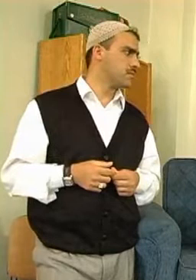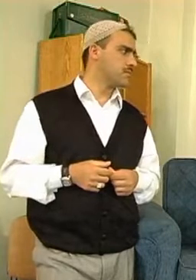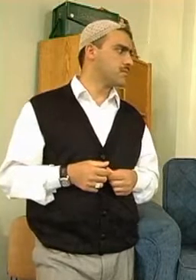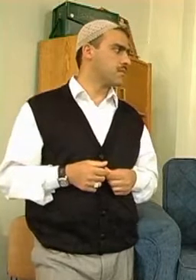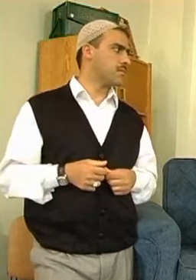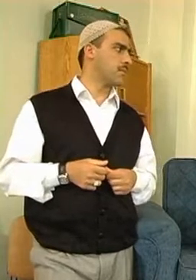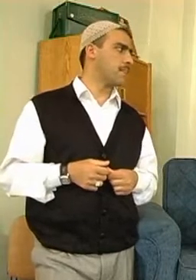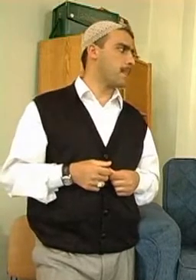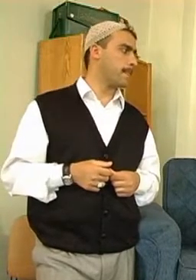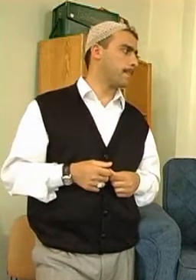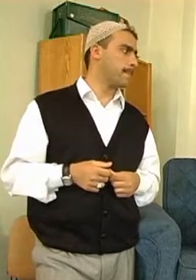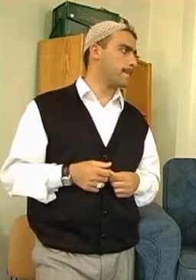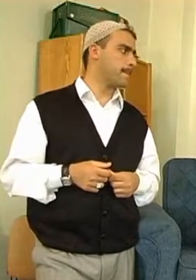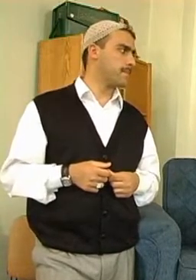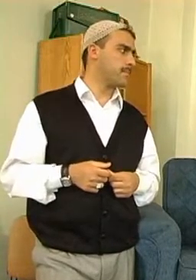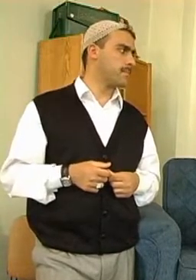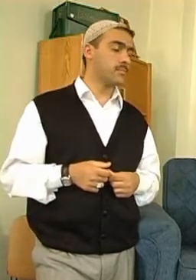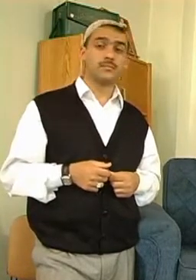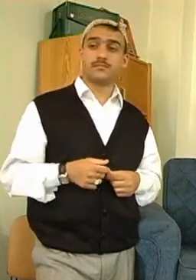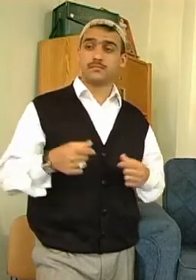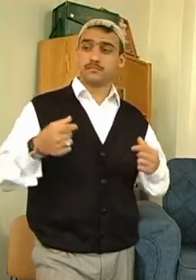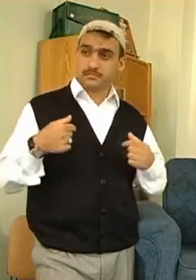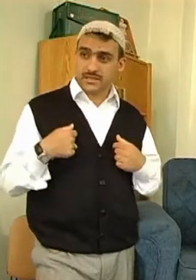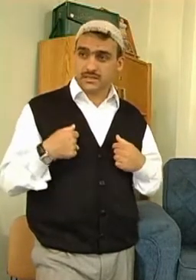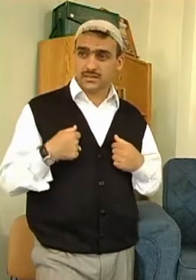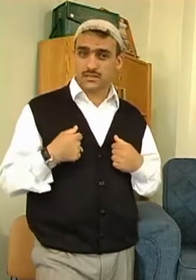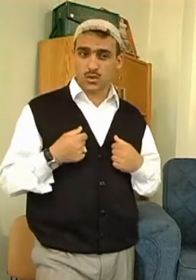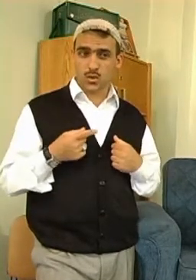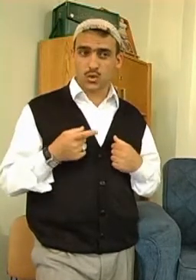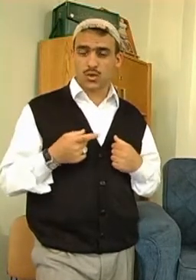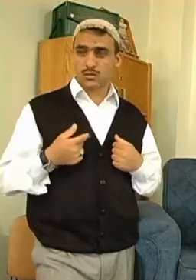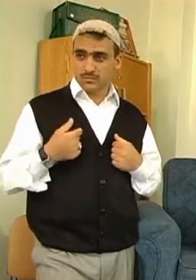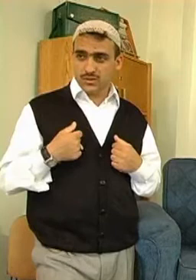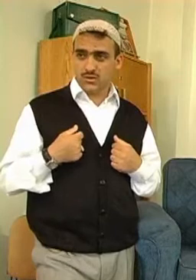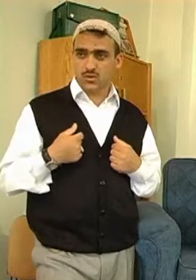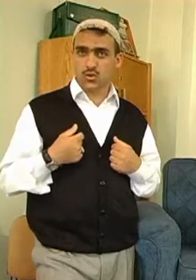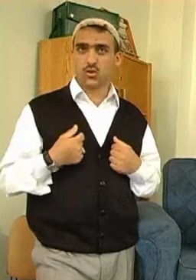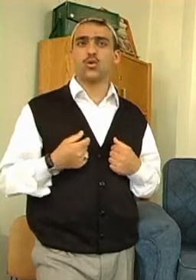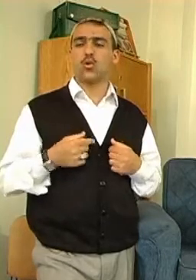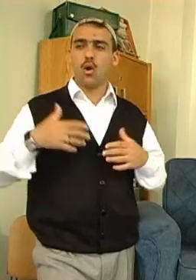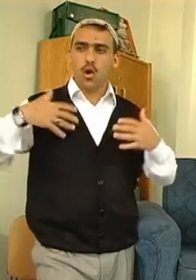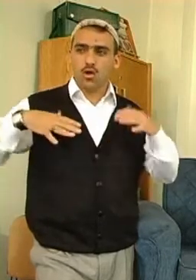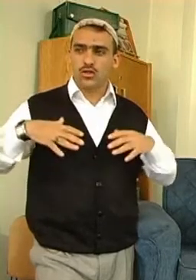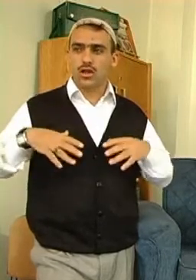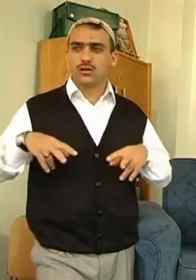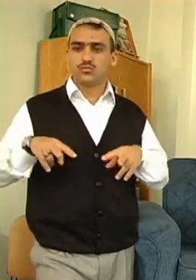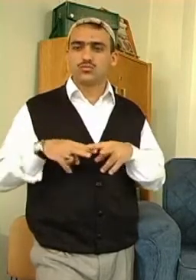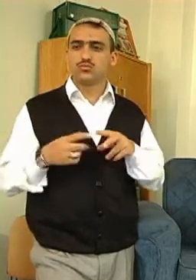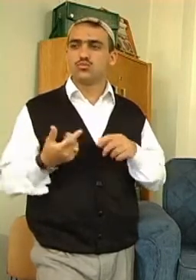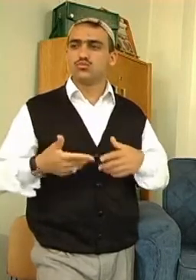muhtacız, o bize muhtaç değil ama biz ondan şerefliyiz. Bize muhtaç olduğumuz için o bize hizmet ediyor. Değil mi?